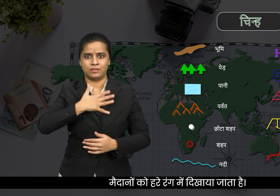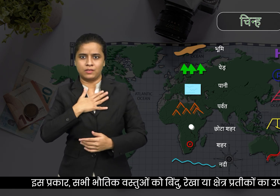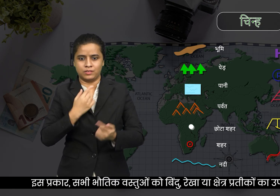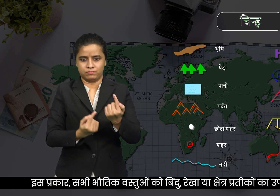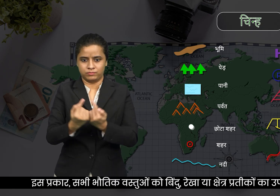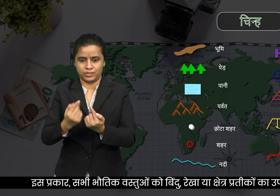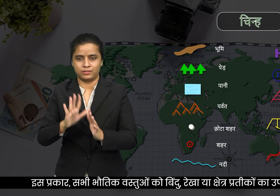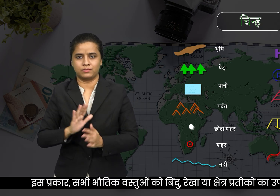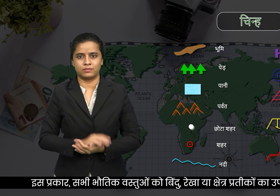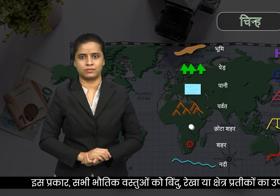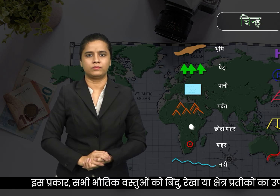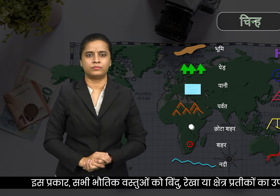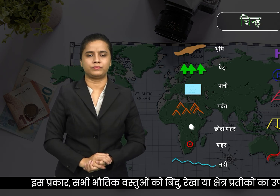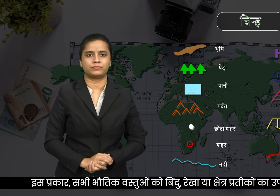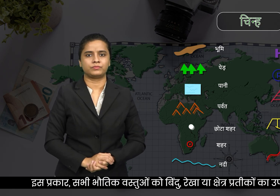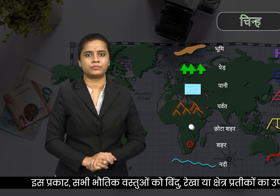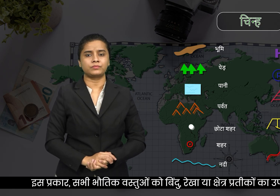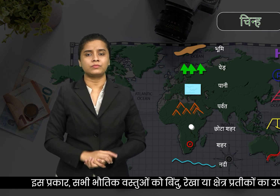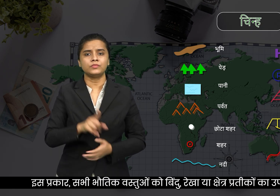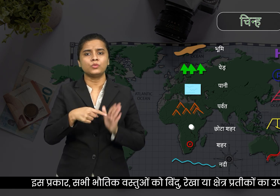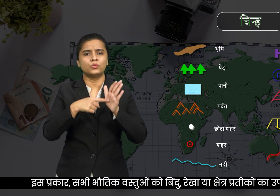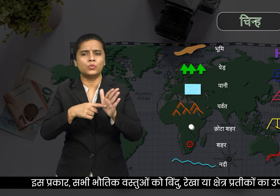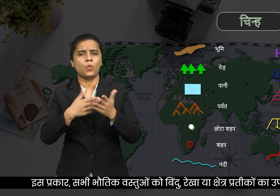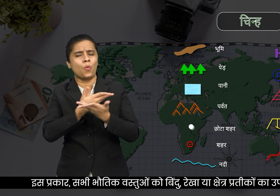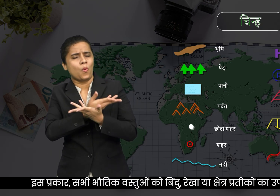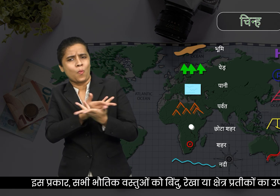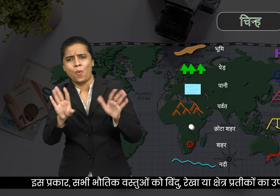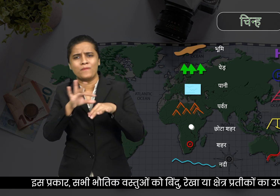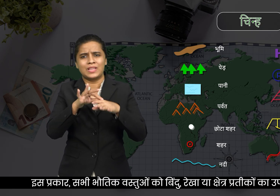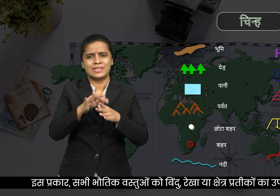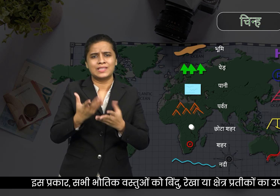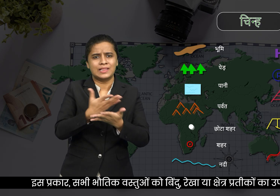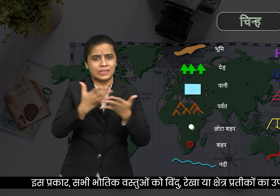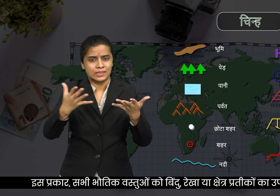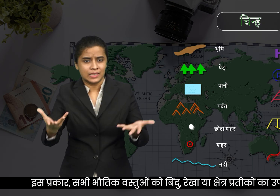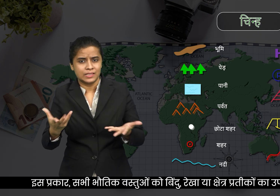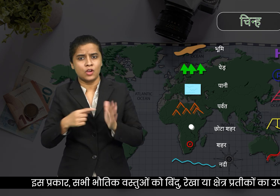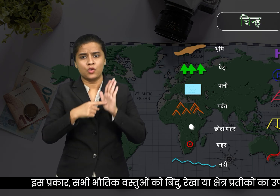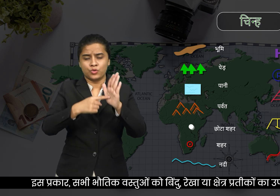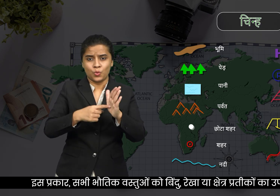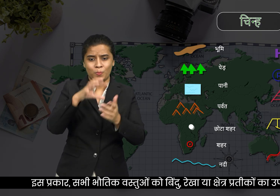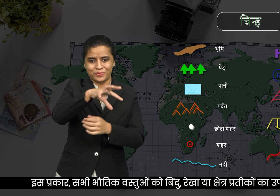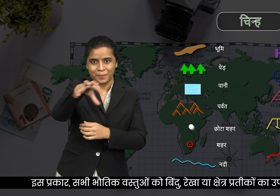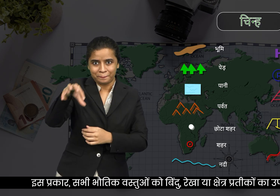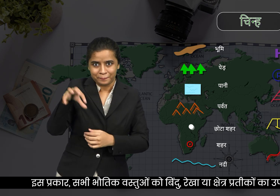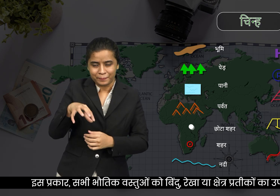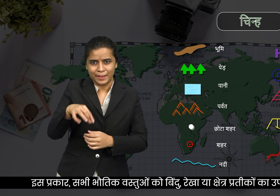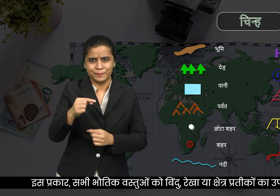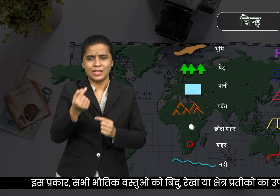इस प्रकार सभी भौतिक वस्तुओं को बिंदु, रेखा या क्षेत्र प्रतीकों का उपयोग